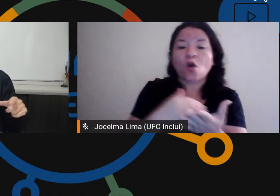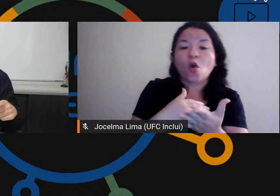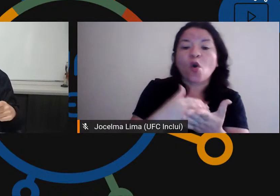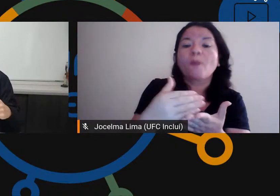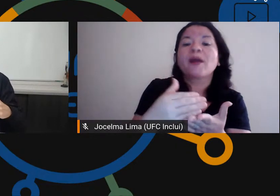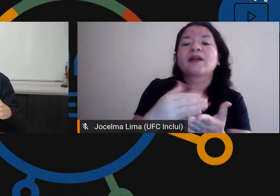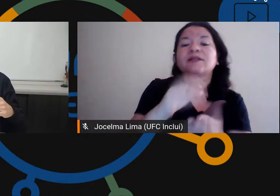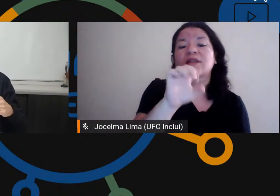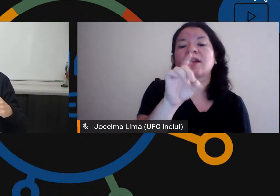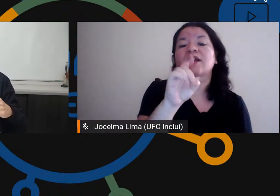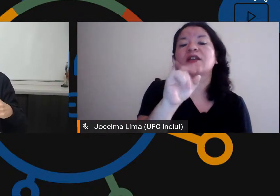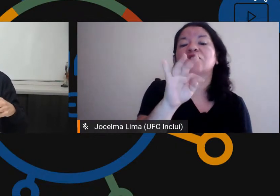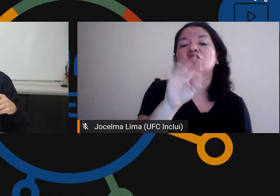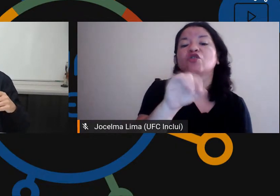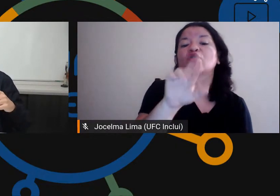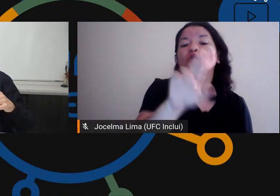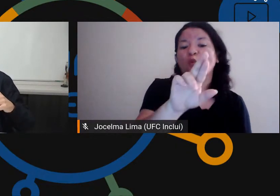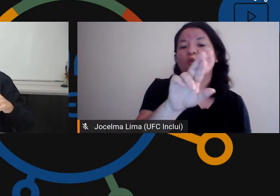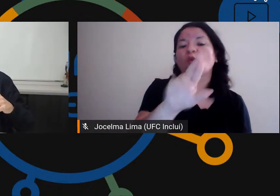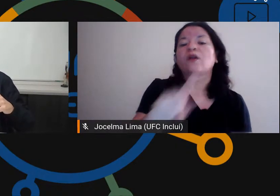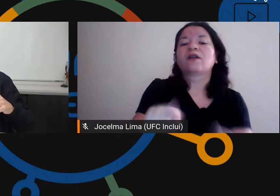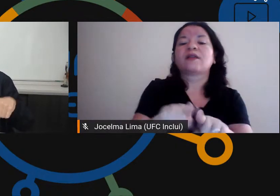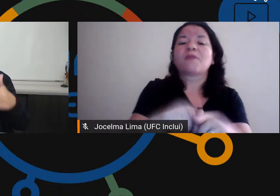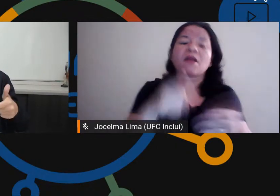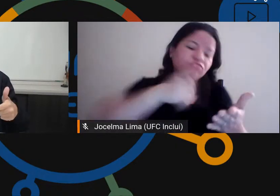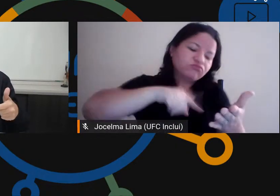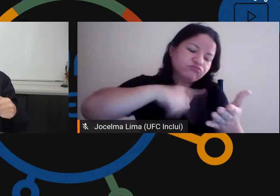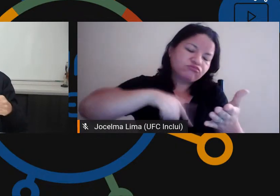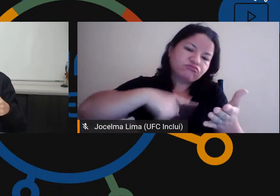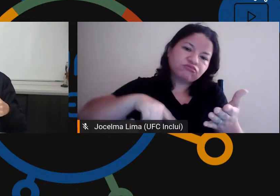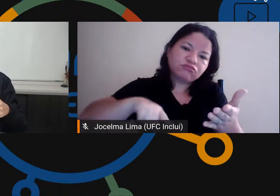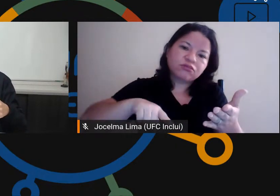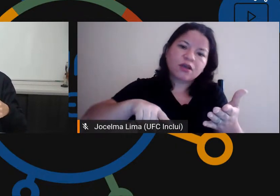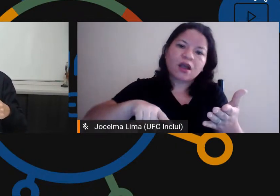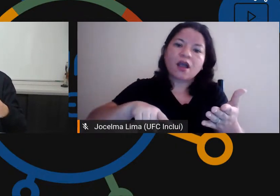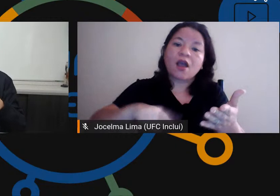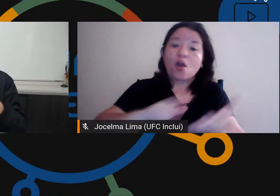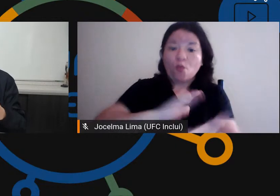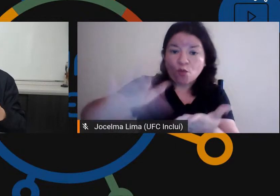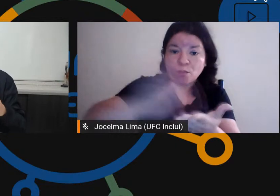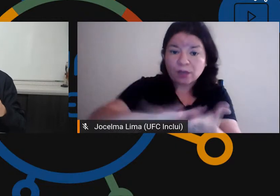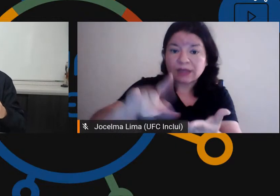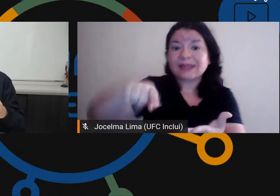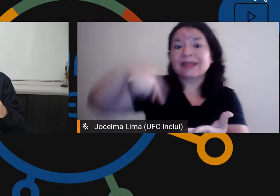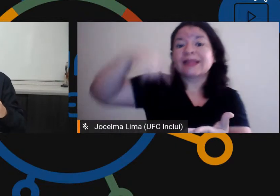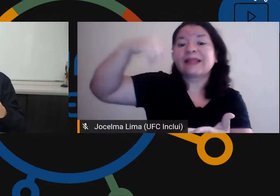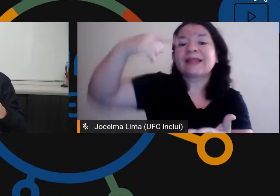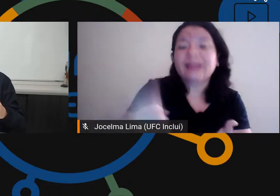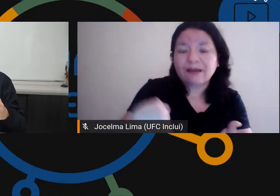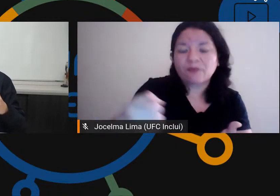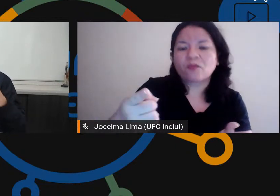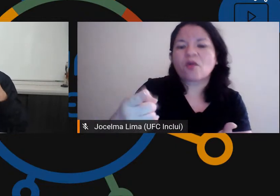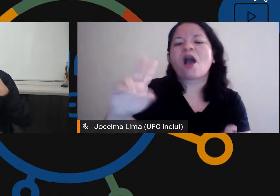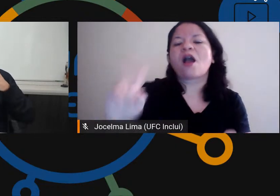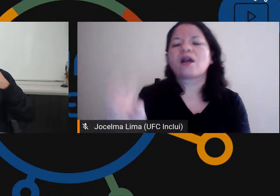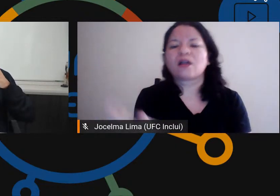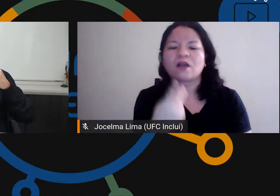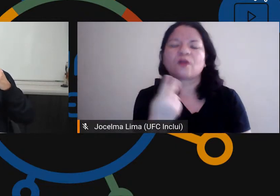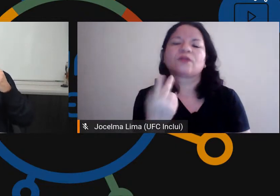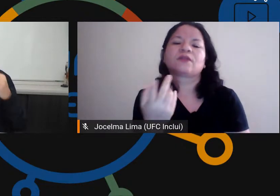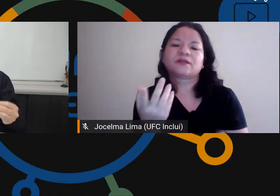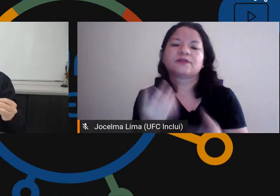revisores, mas isso é muito pouco. Ela ocorre principalmente depois que se publica. E é um risco que nós temos hoje,